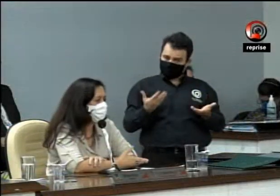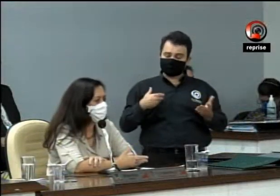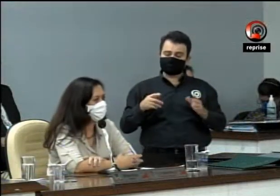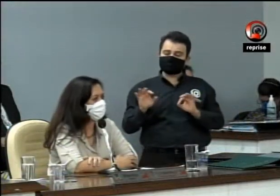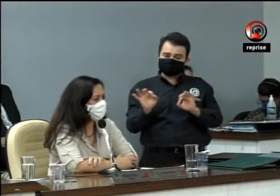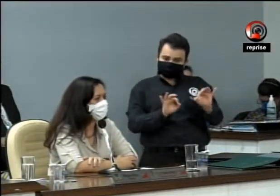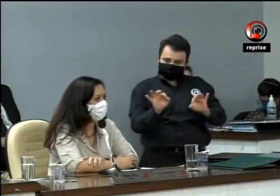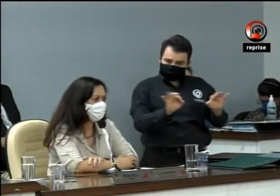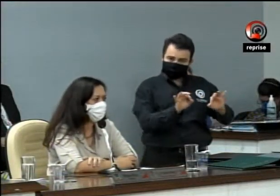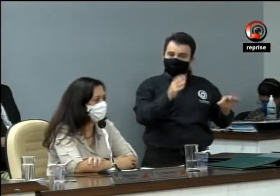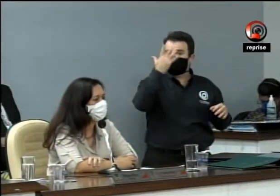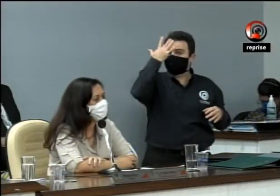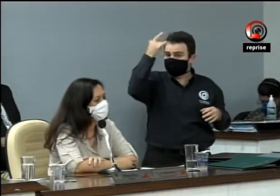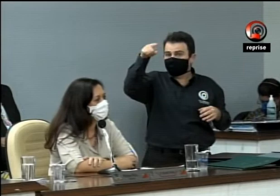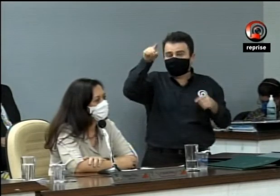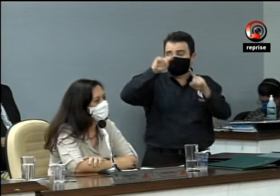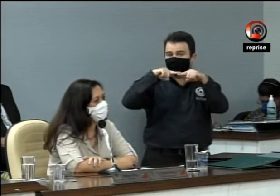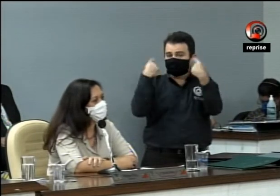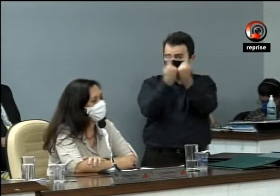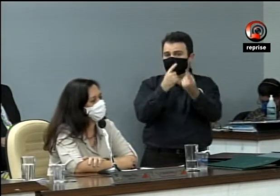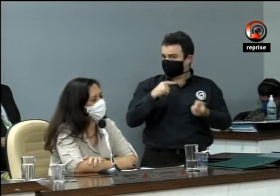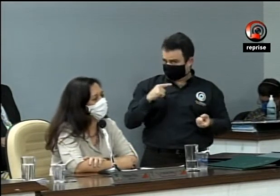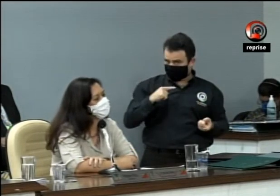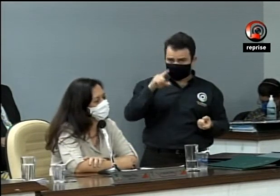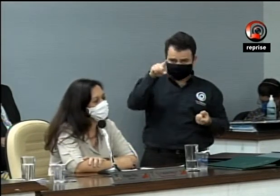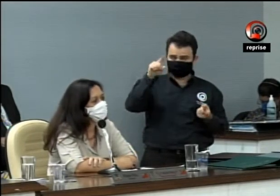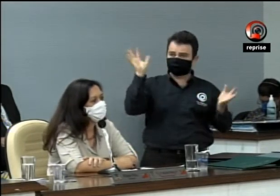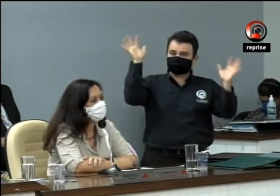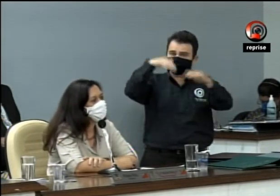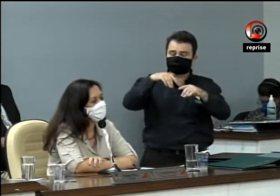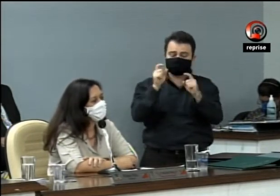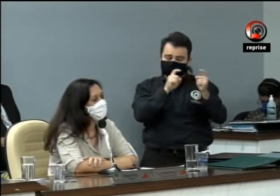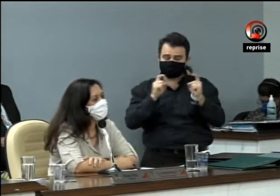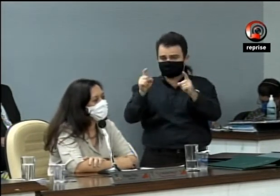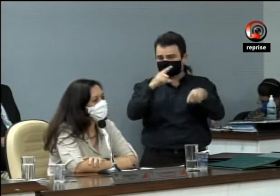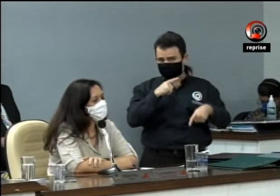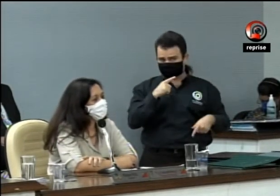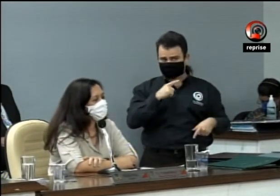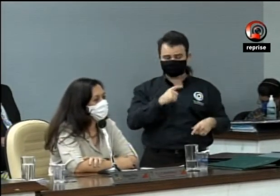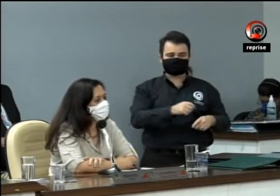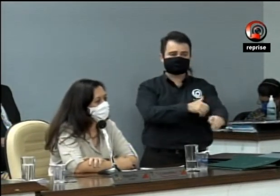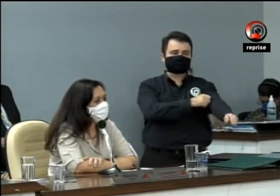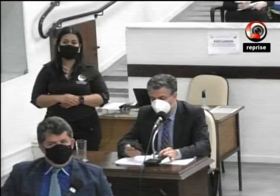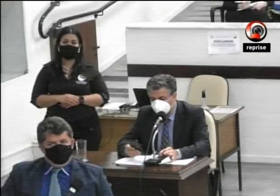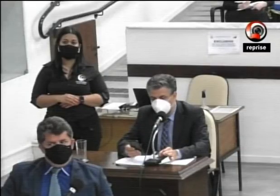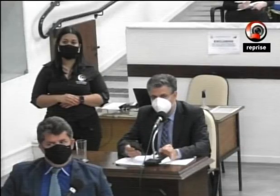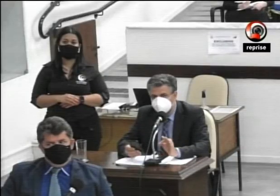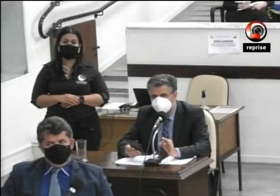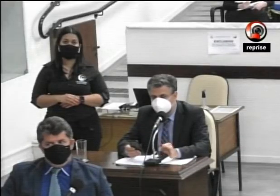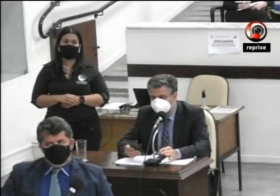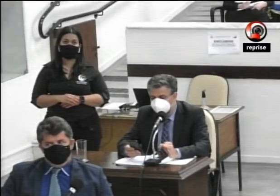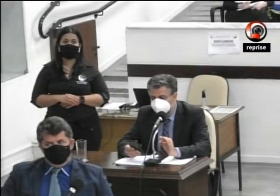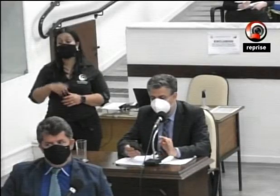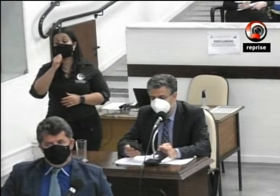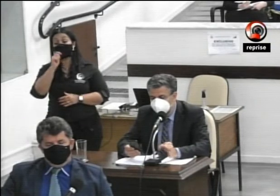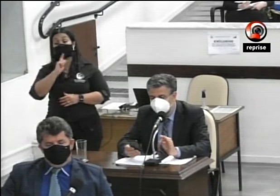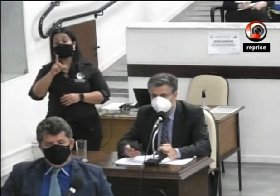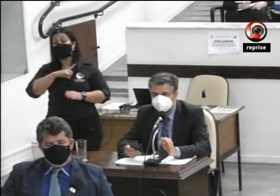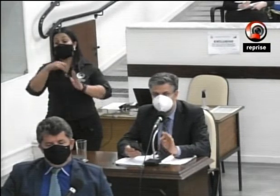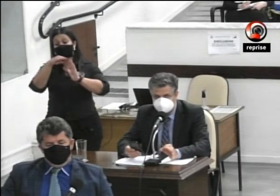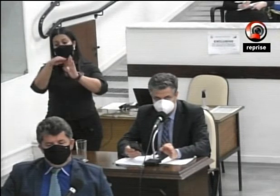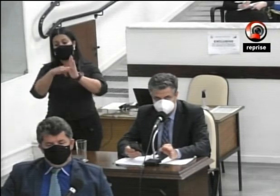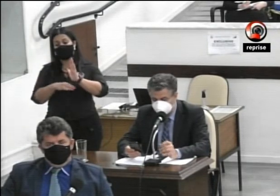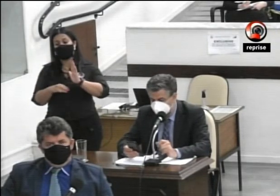por exemplo, tem uma reunião tratando sobre o assunto. Então, ainda não existe um protocolo para a educação infantil de 0 a